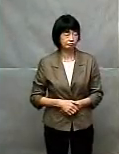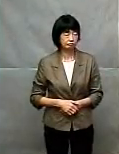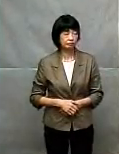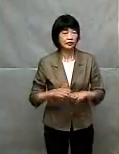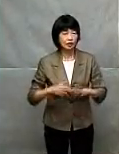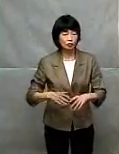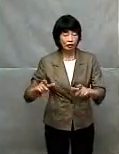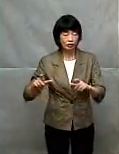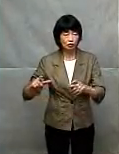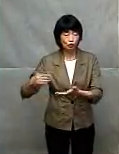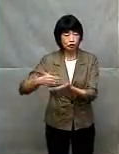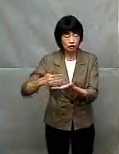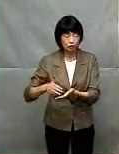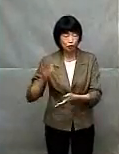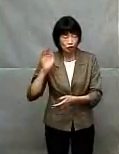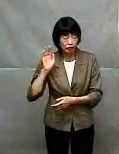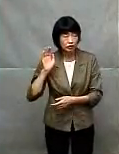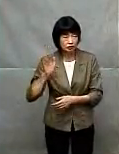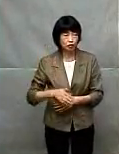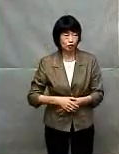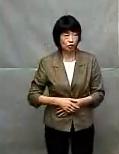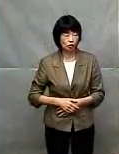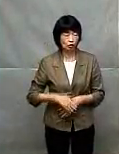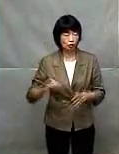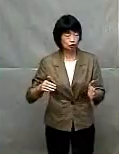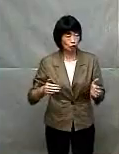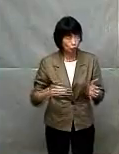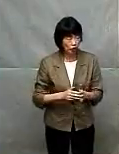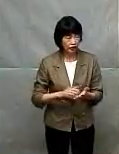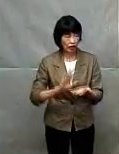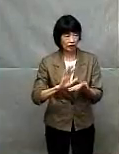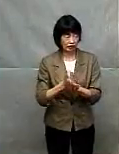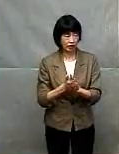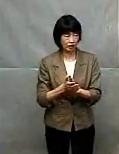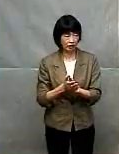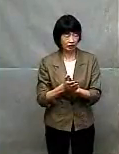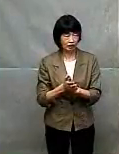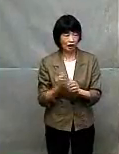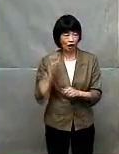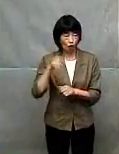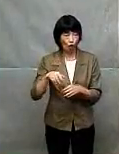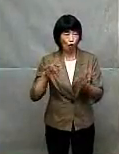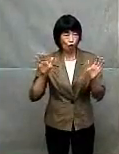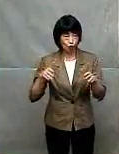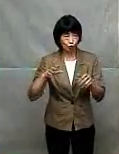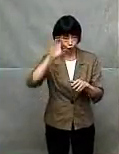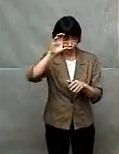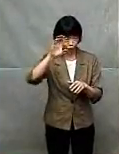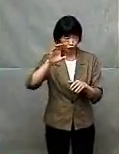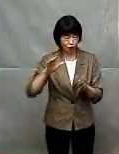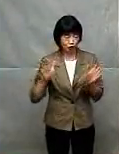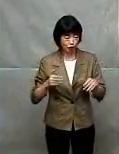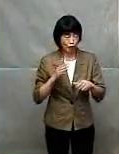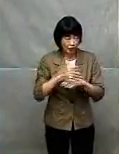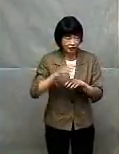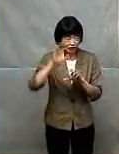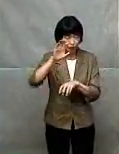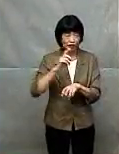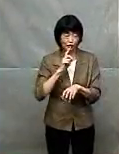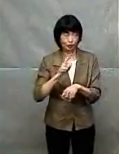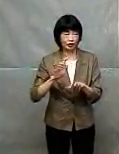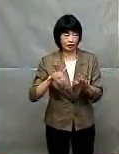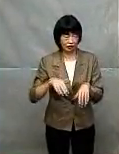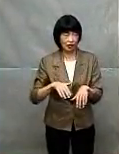今のご説明ですと、それまで県が、大羽越新幹線と呼んでいたのは、従来